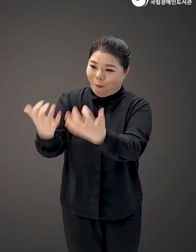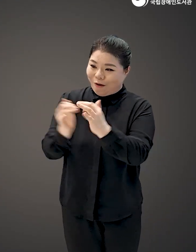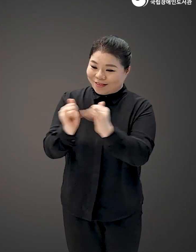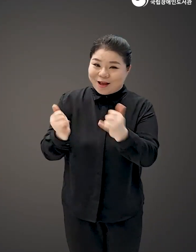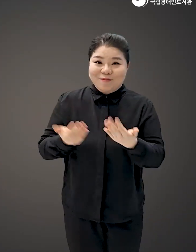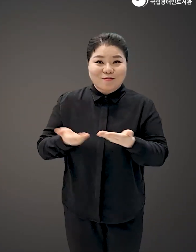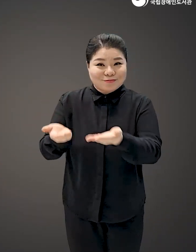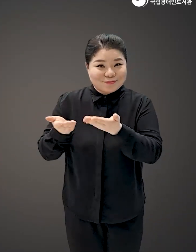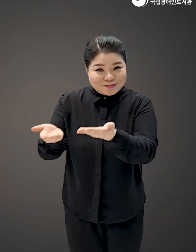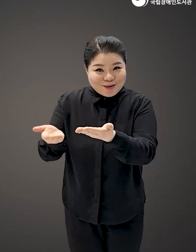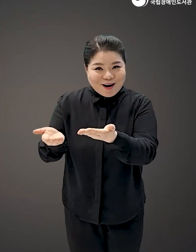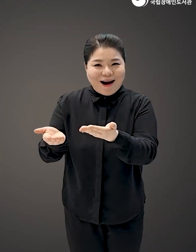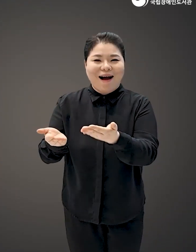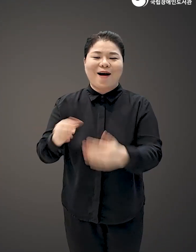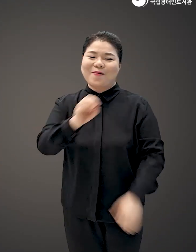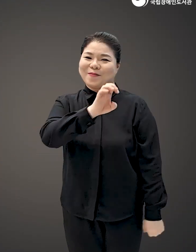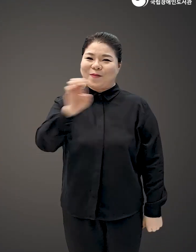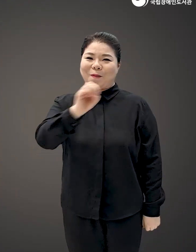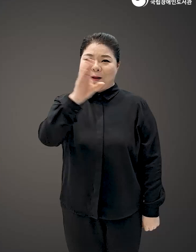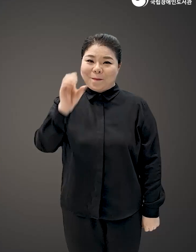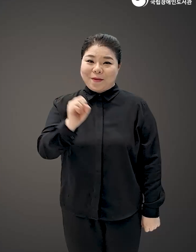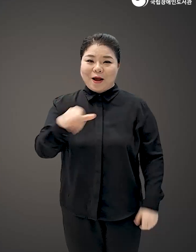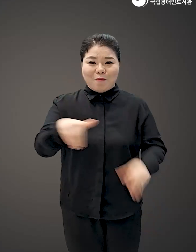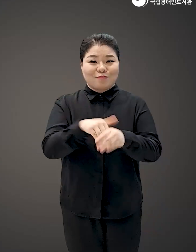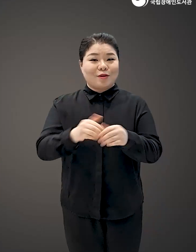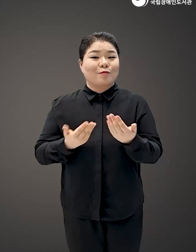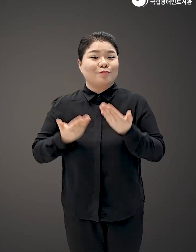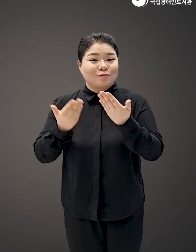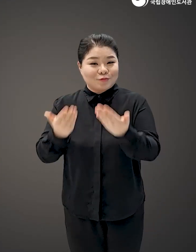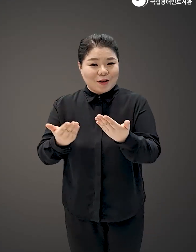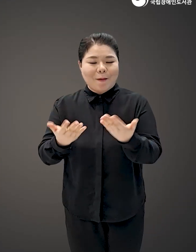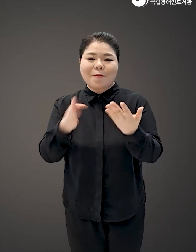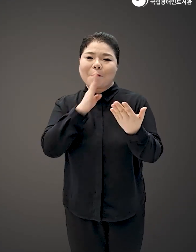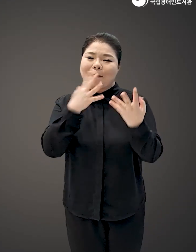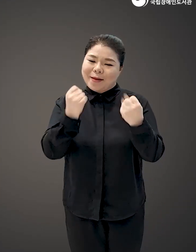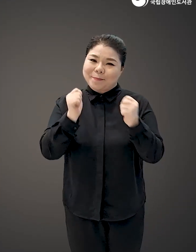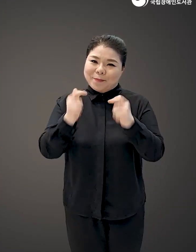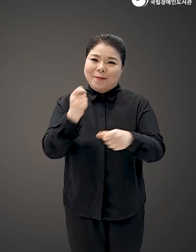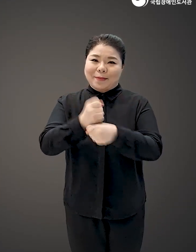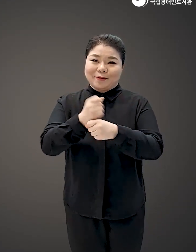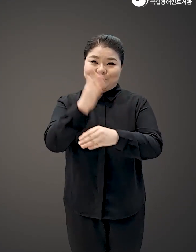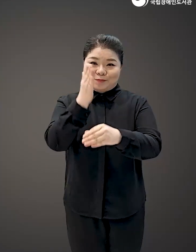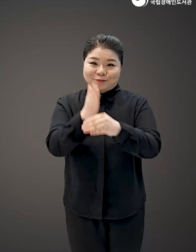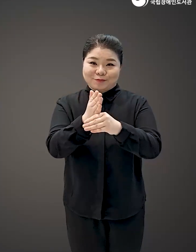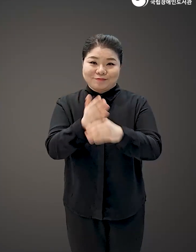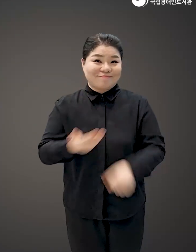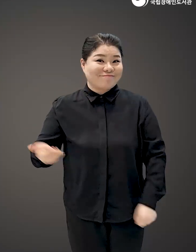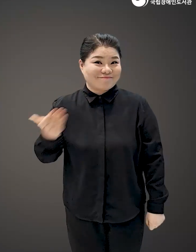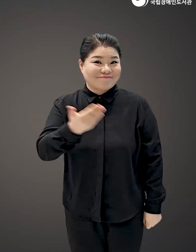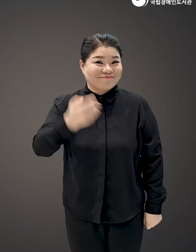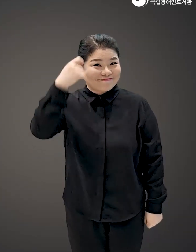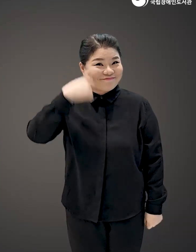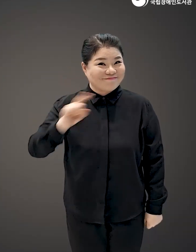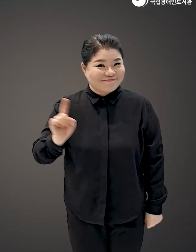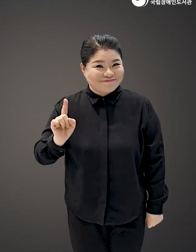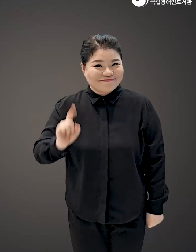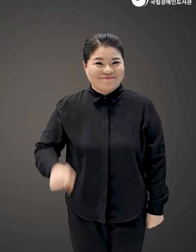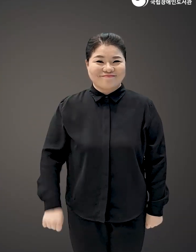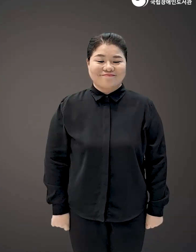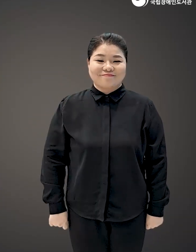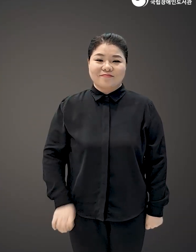사람들에게 동아프리카의 문화를 접할 수 있는 참 많은 기회를 만들어가는 중입니다. 여러분은 혹시